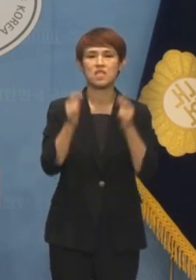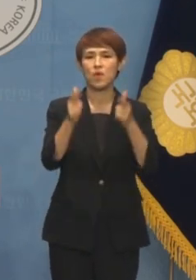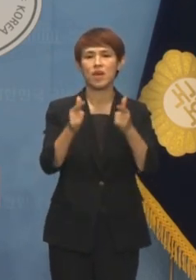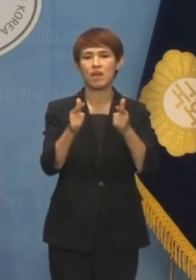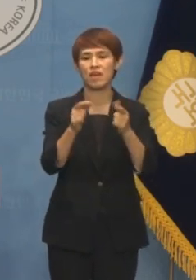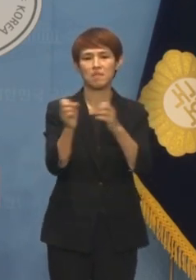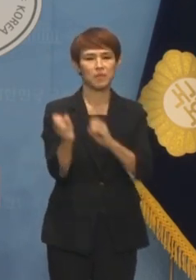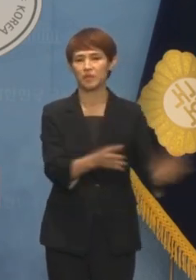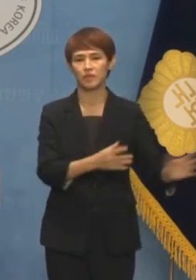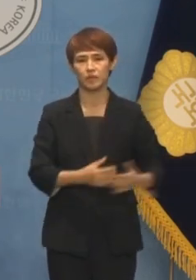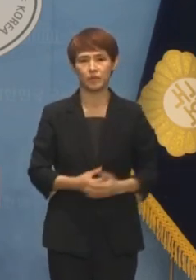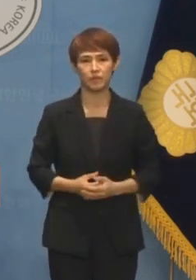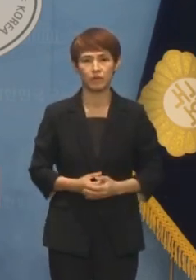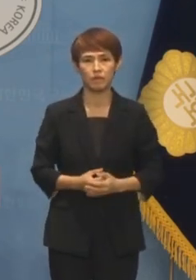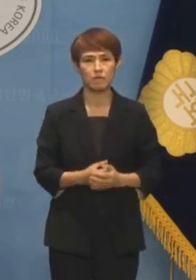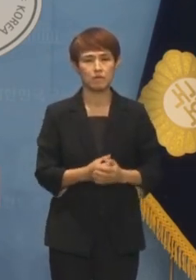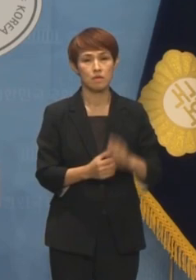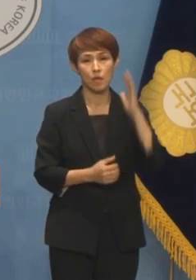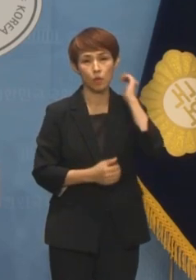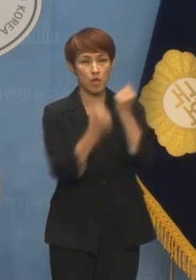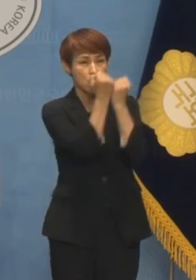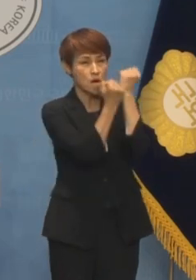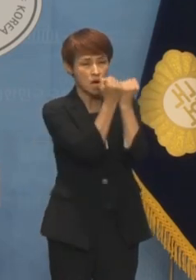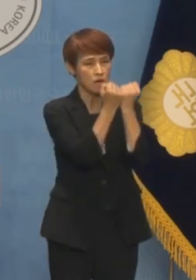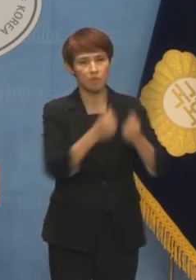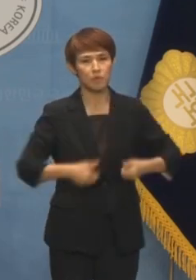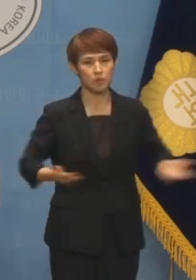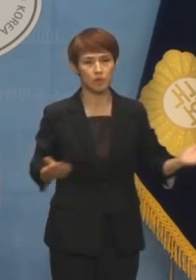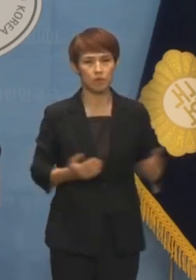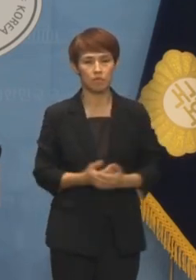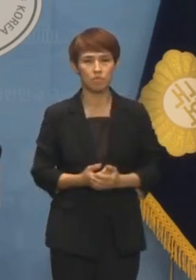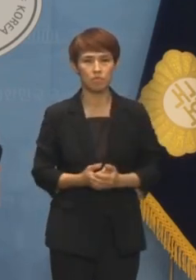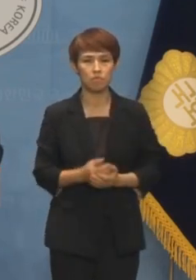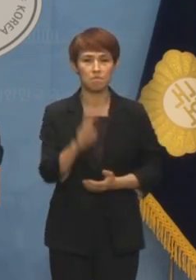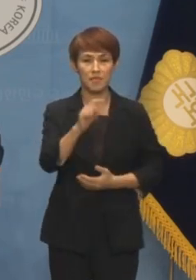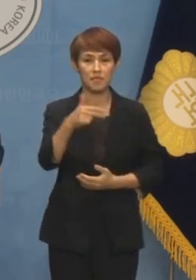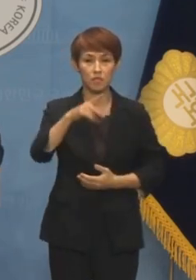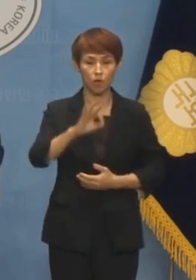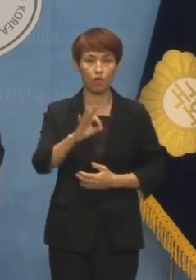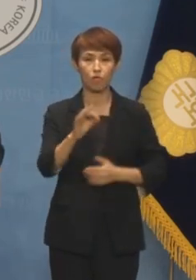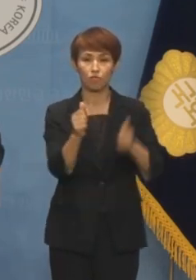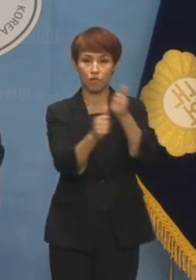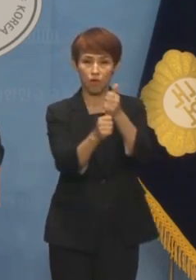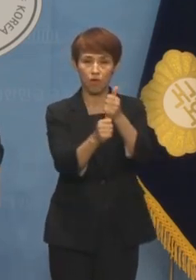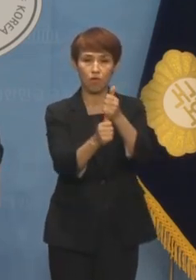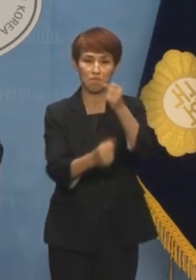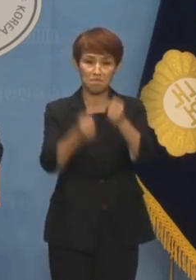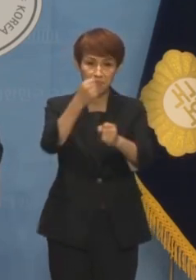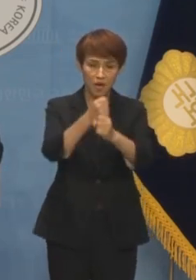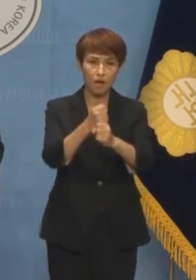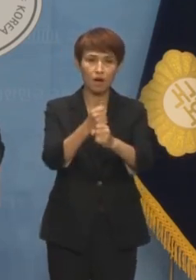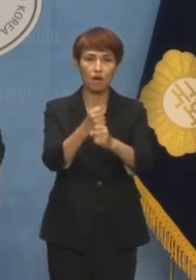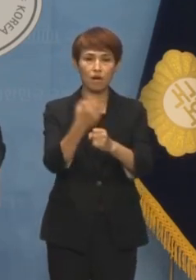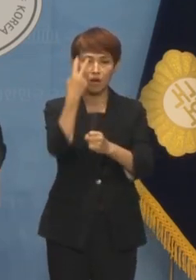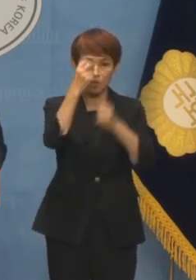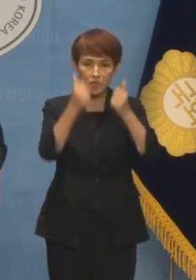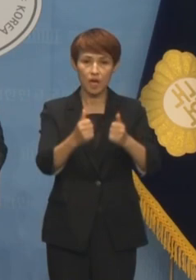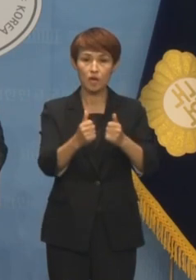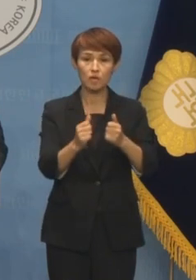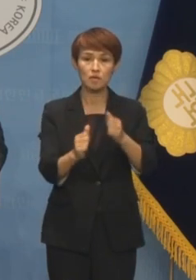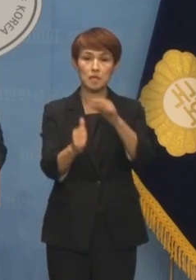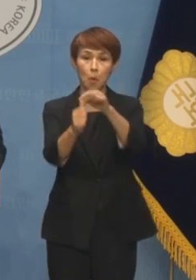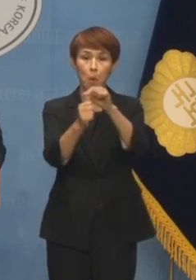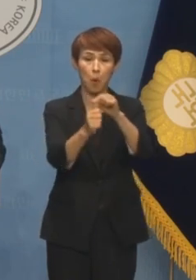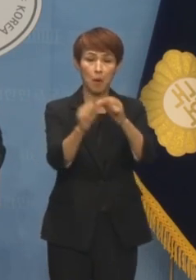대상이 아닙니다. 이미 민정수석 부활과 검찰 고위 간부 인사로 자신이 숨을 요새를